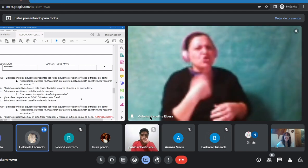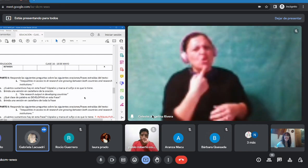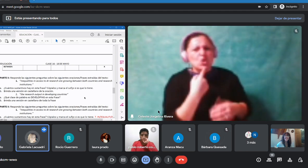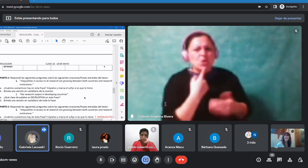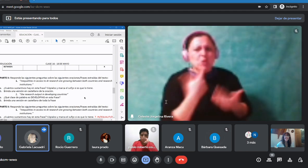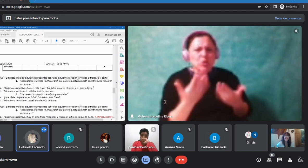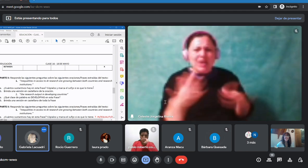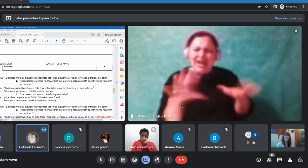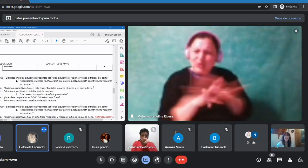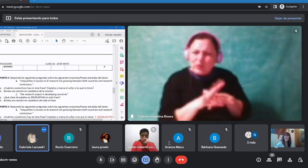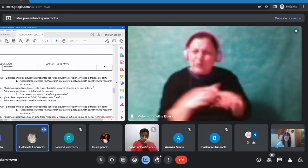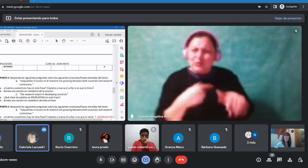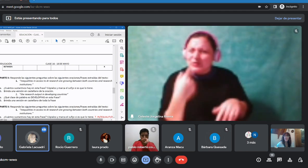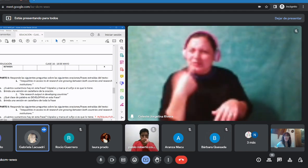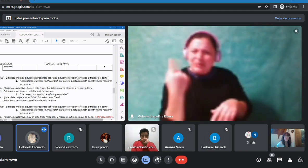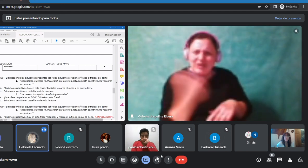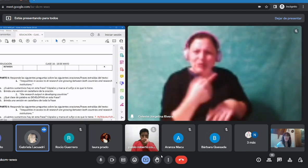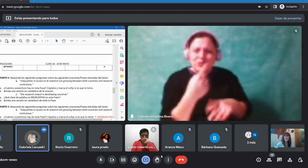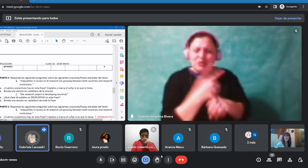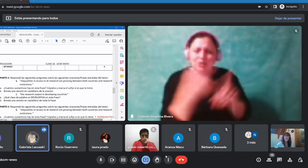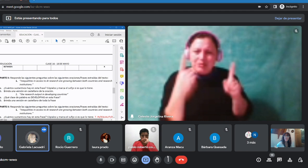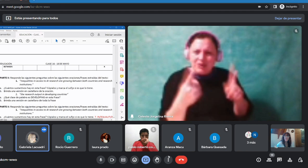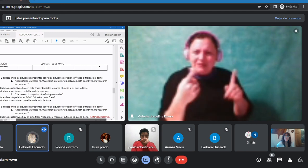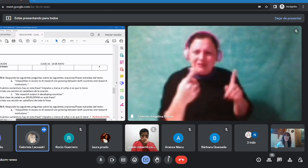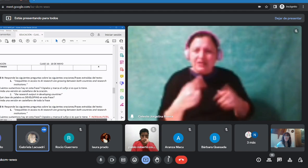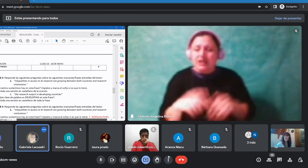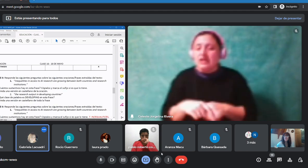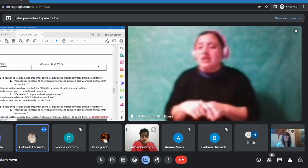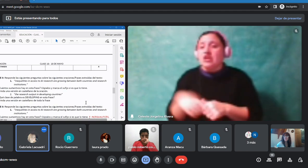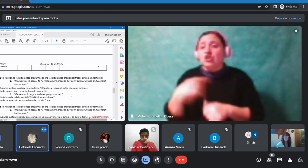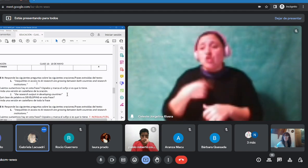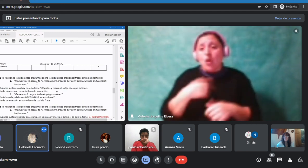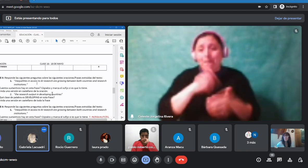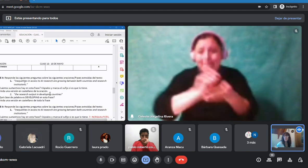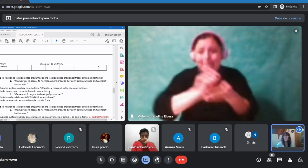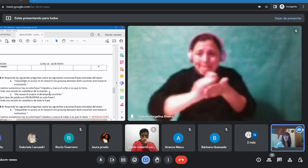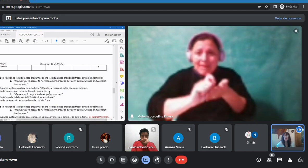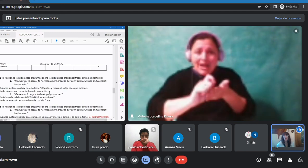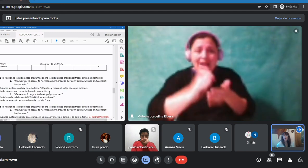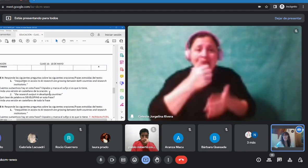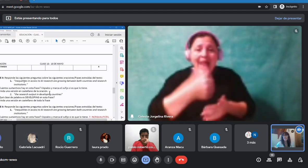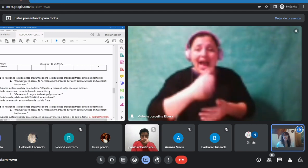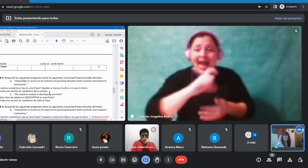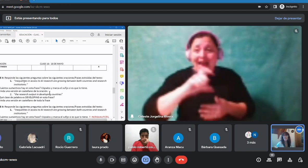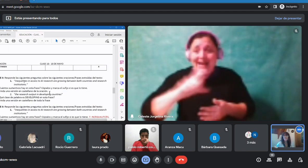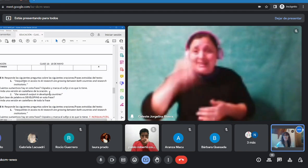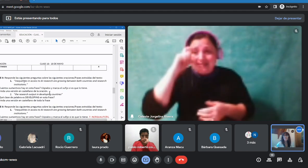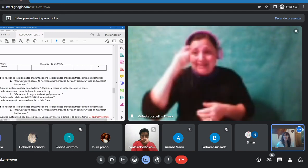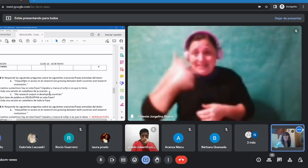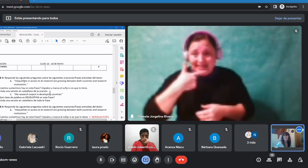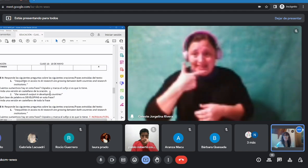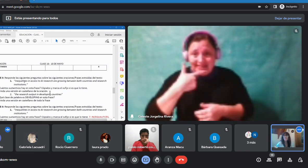estoy viendo, pero bueno. Yo marqué access. Primero inequalities.